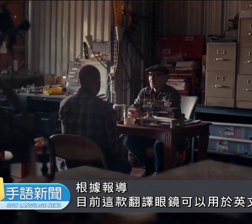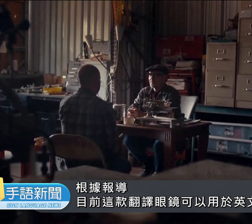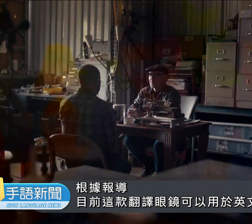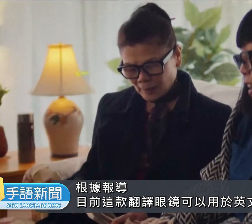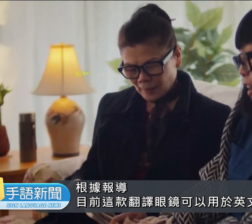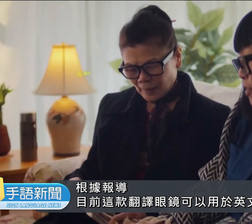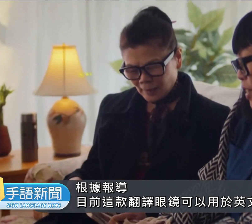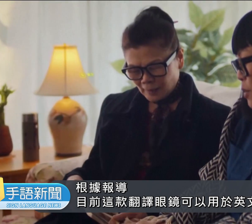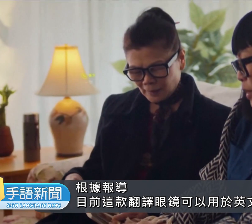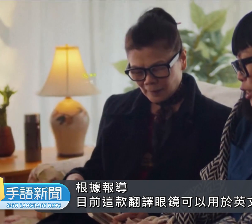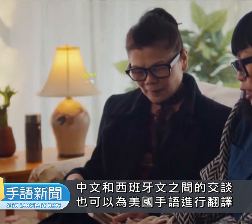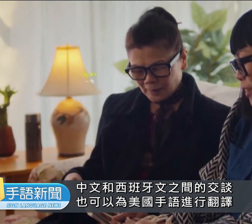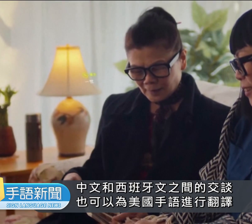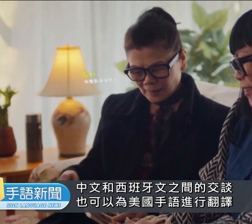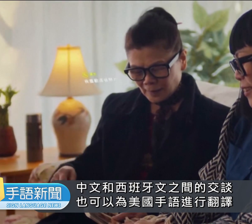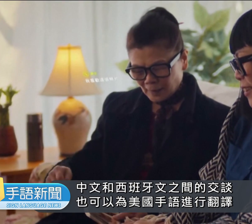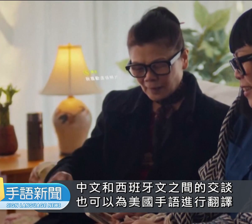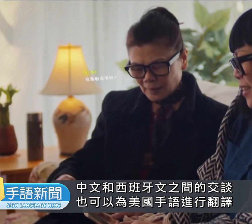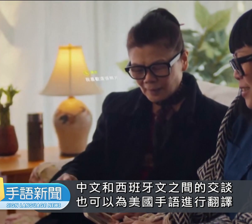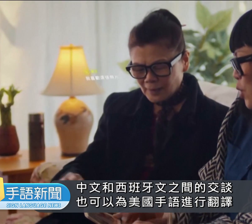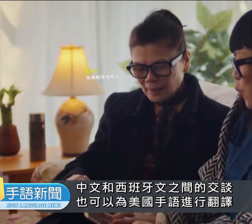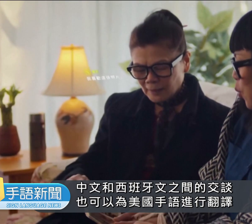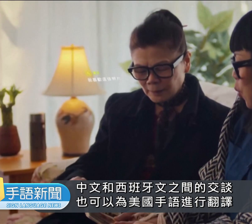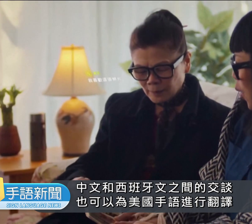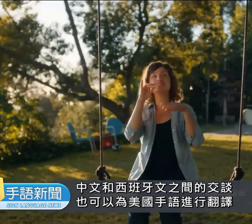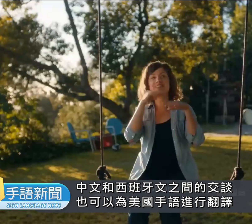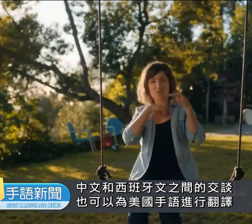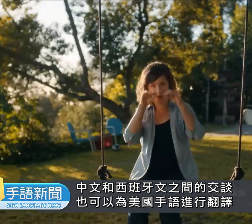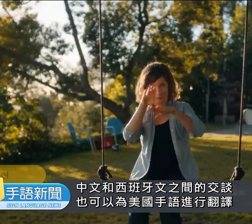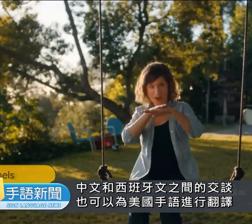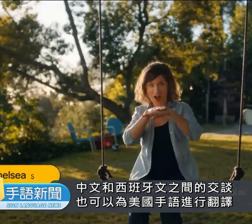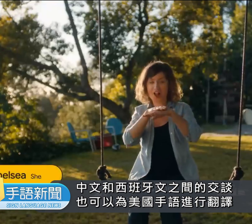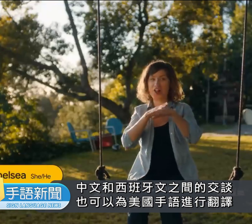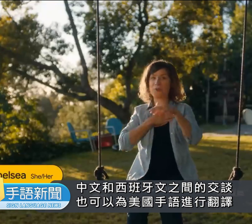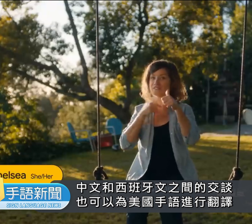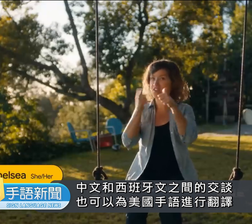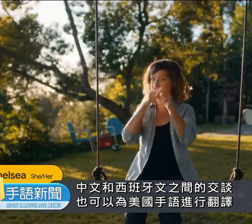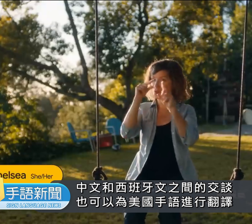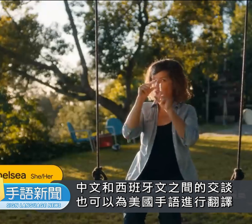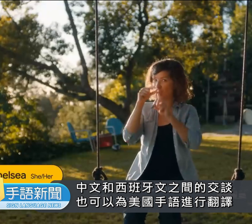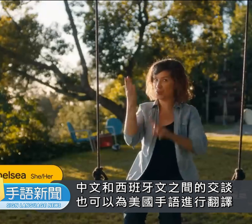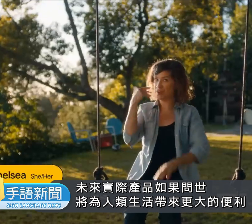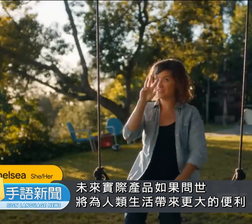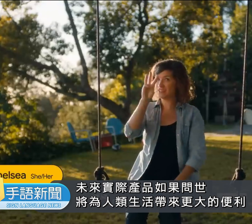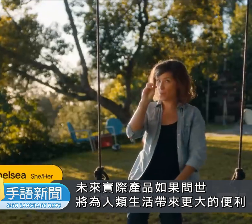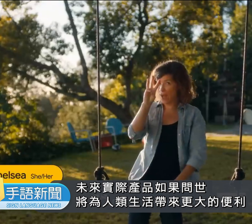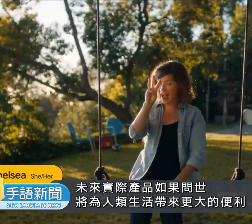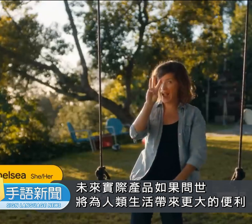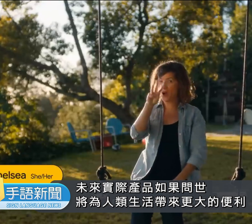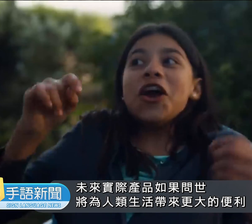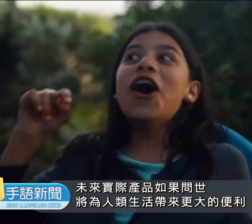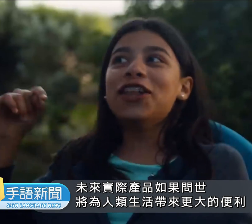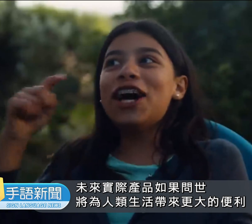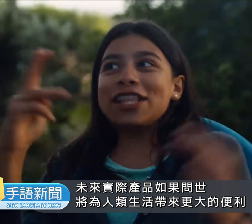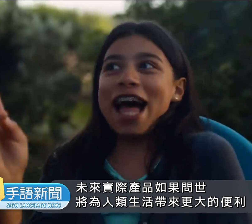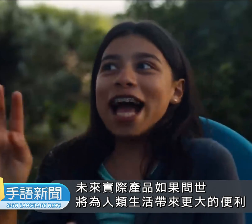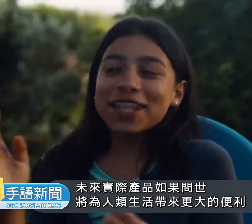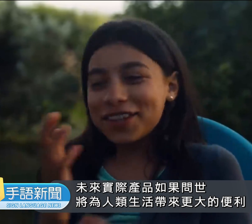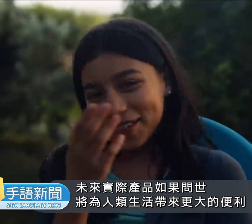于英文、中文和西班牙文之间的交谈，也可以为美国手语进行翻译。未来实际产品如果问世，将为人类生